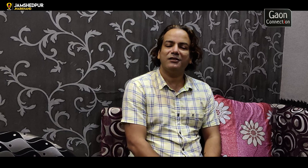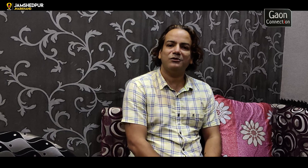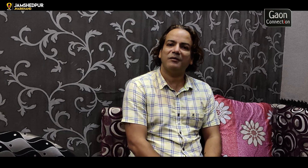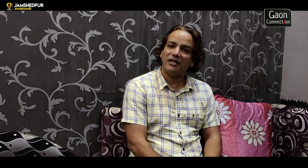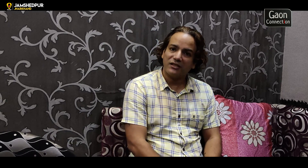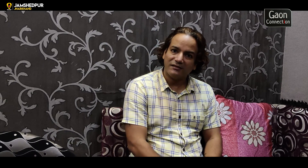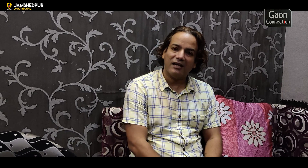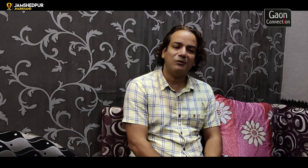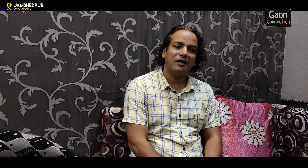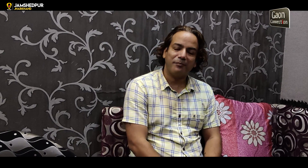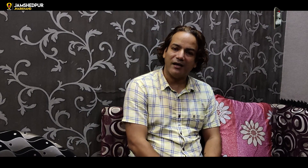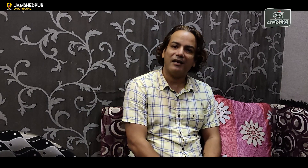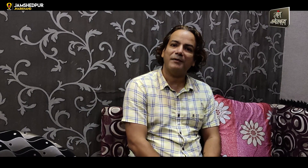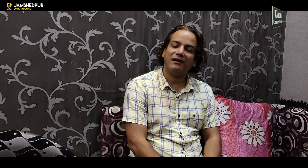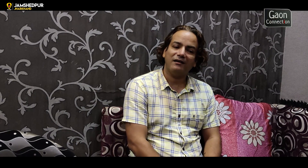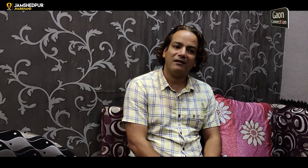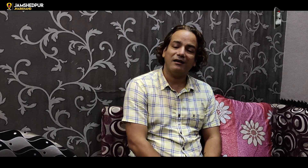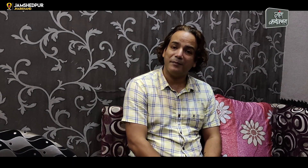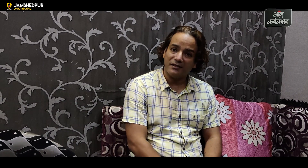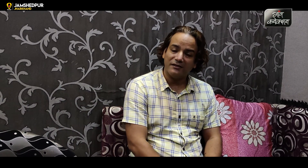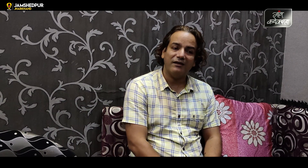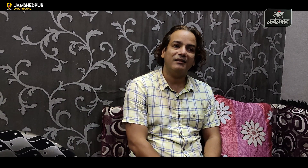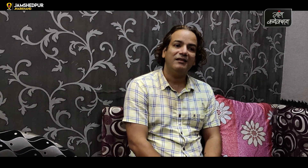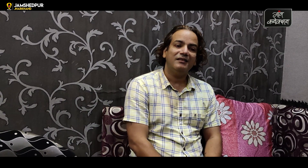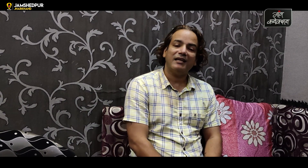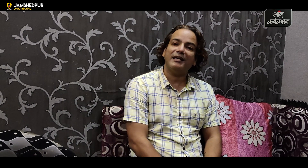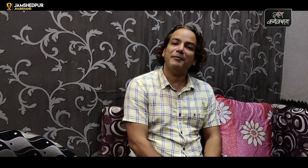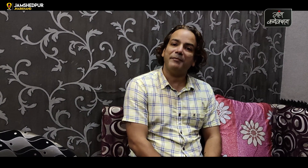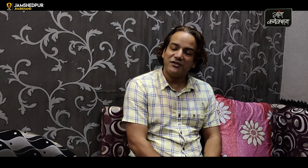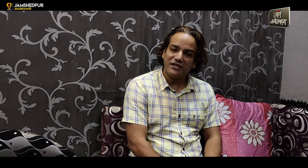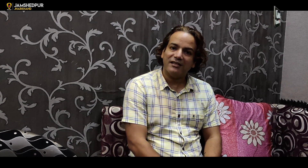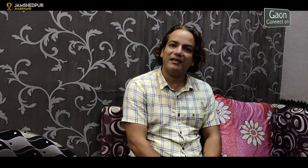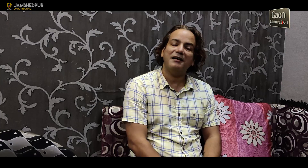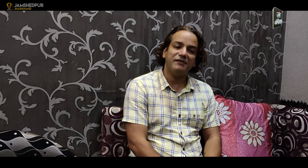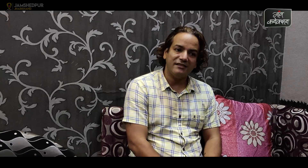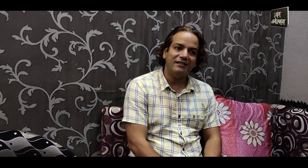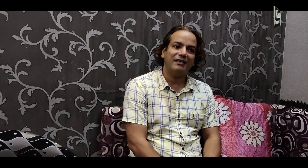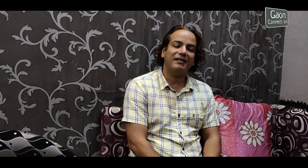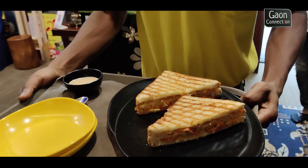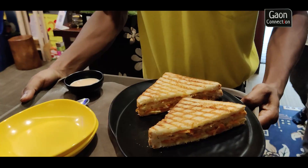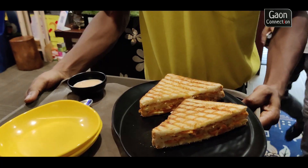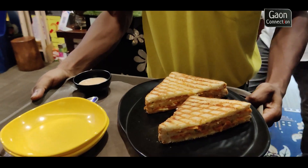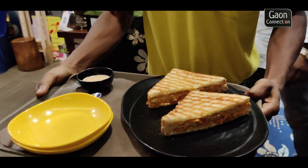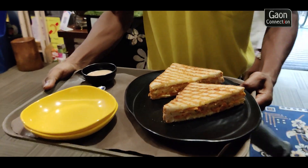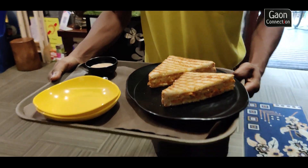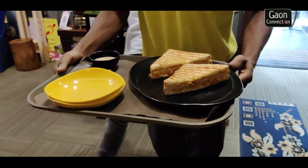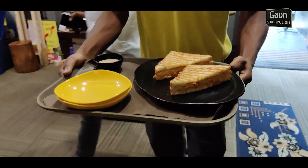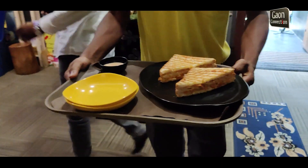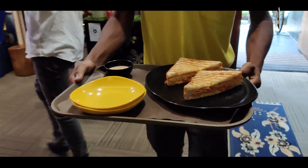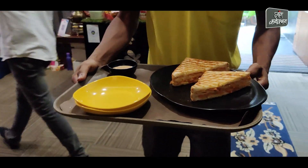तो समाज का साथ, उनका प्यार, आपका आशीर्वाद, ताकि आप अप्रिशिएट करें, आप विजिट करें, और हमारी कभी कोई कमी रहे